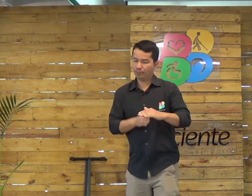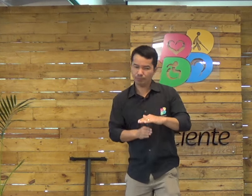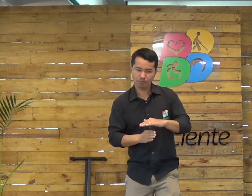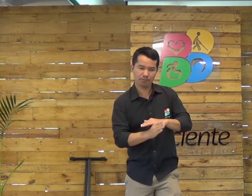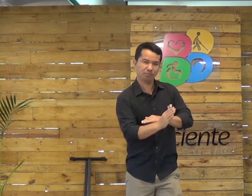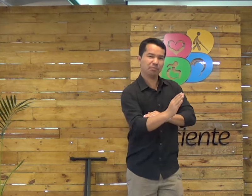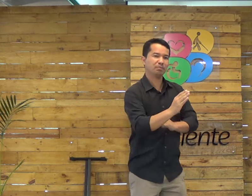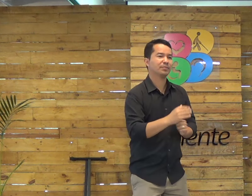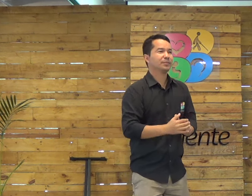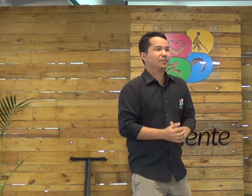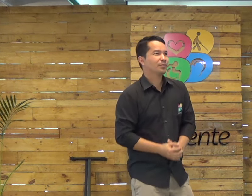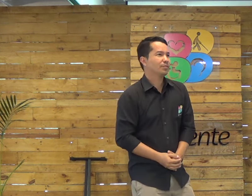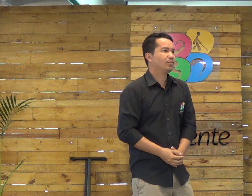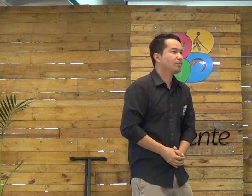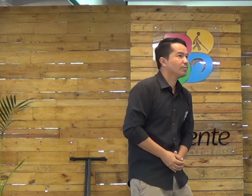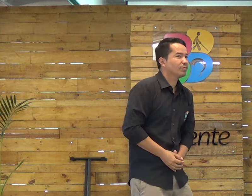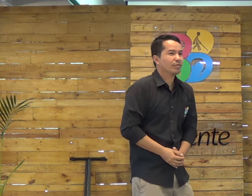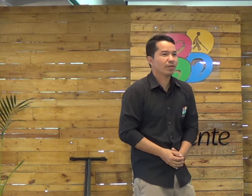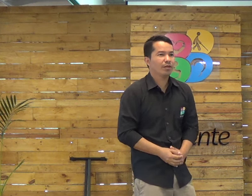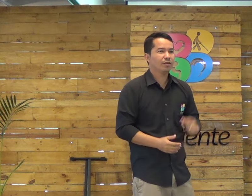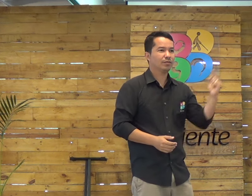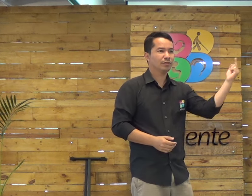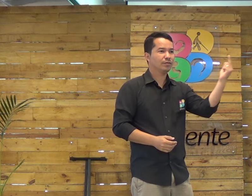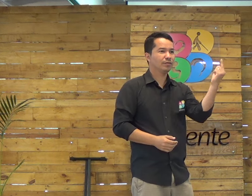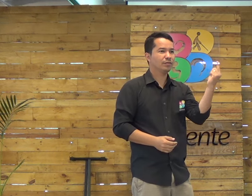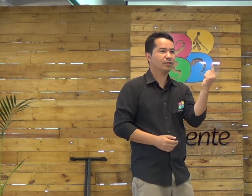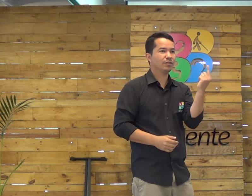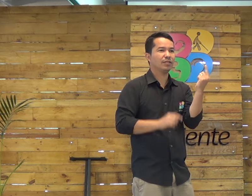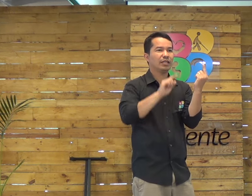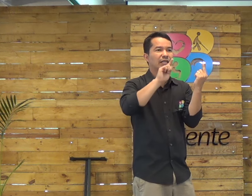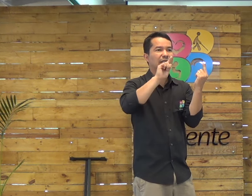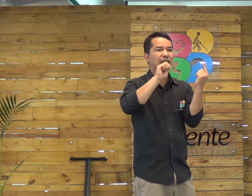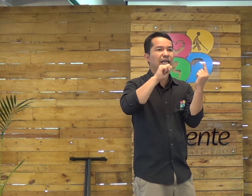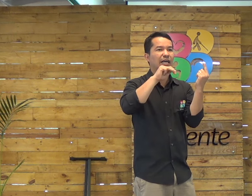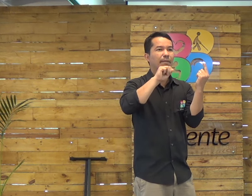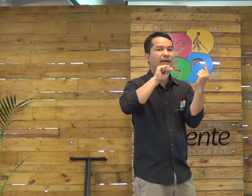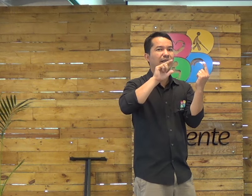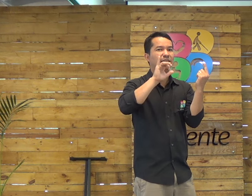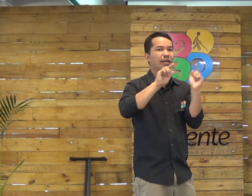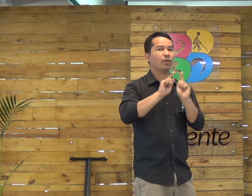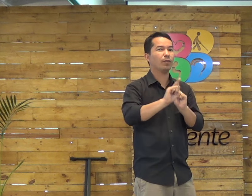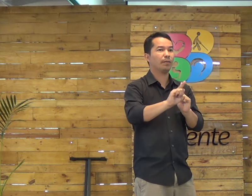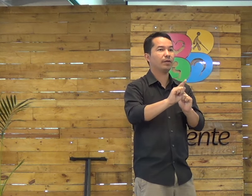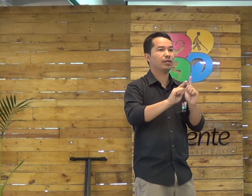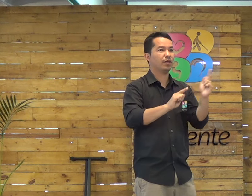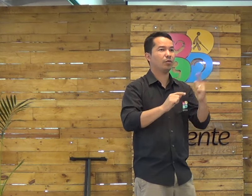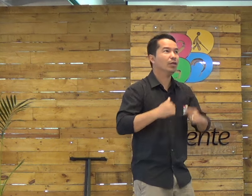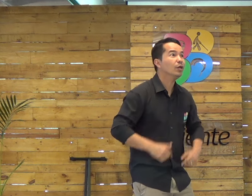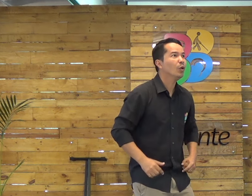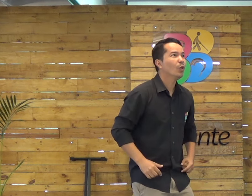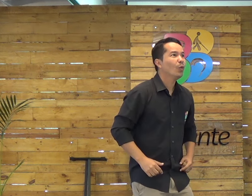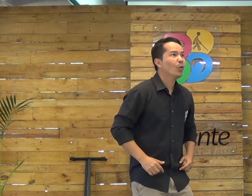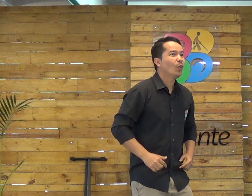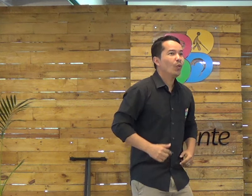né? E Paulo foi, chegou o tempo dele, chegou lá para sentar, para aprender, e aí quem chega?